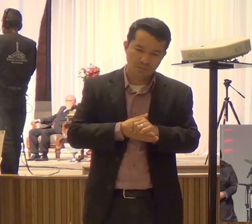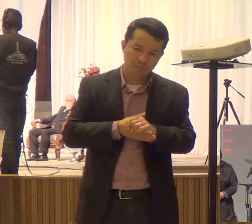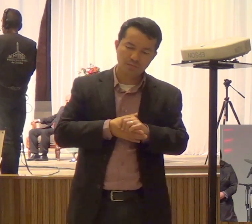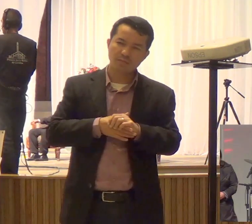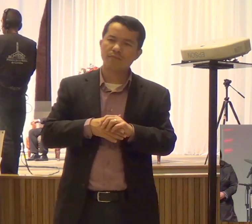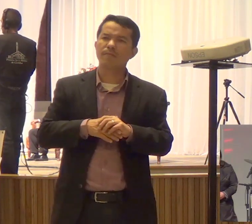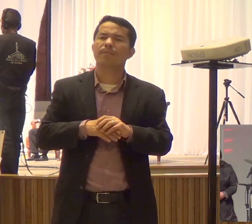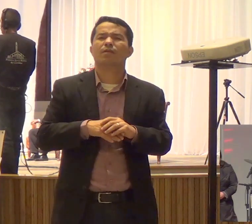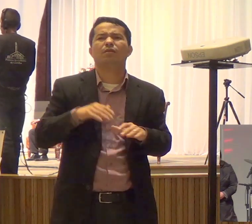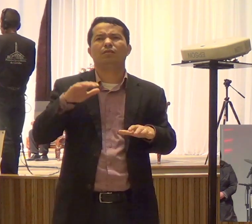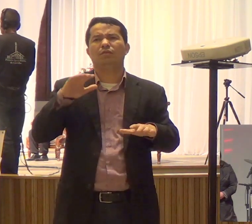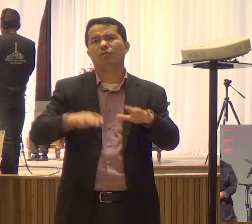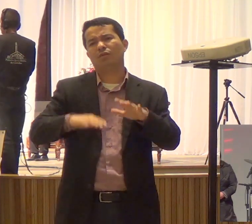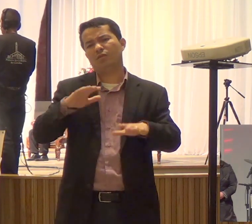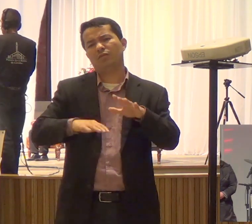Talvez